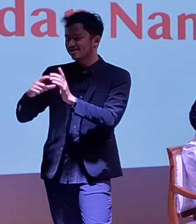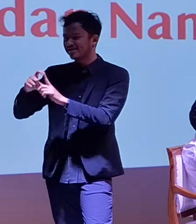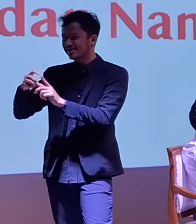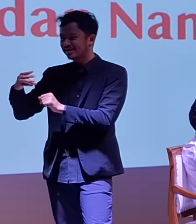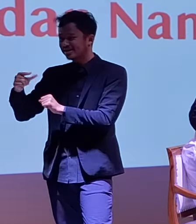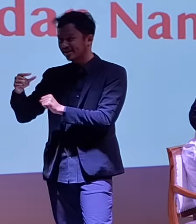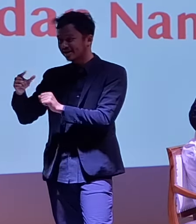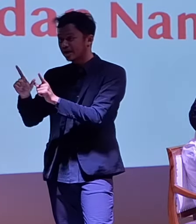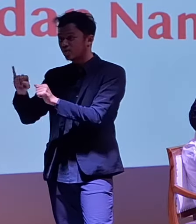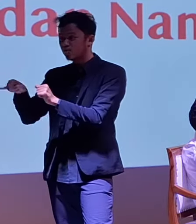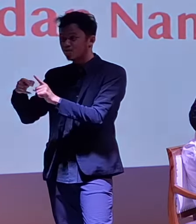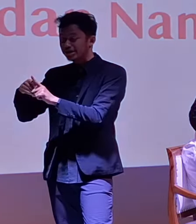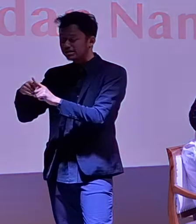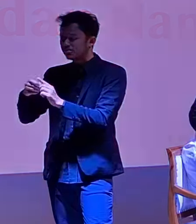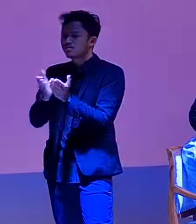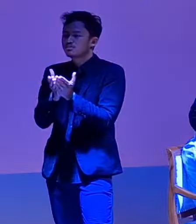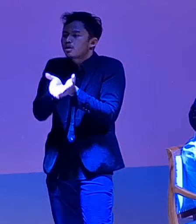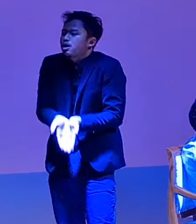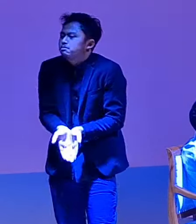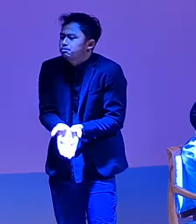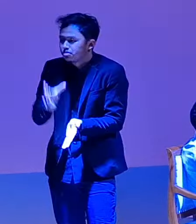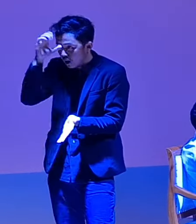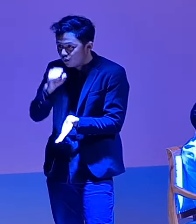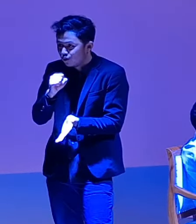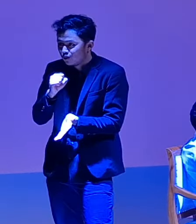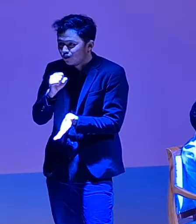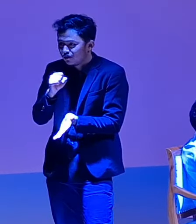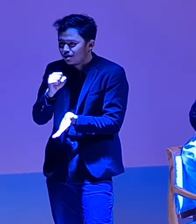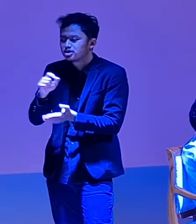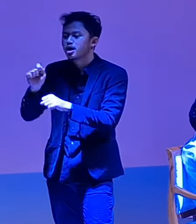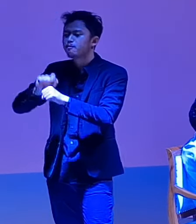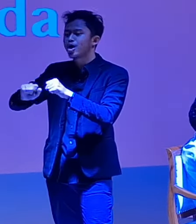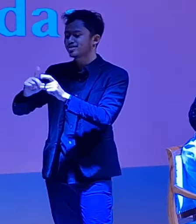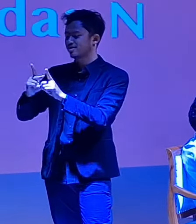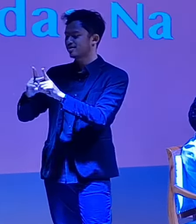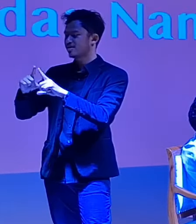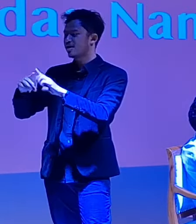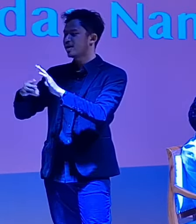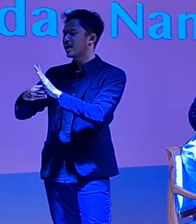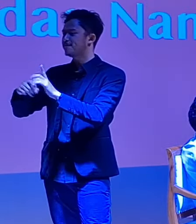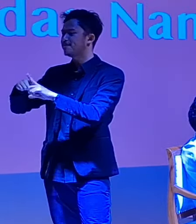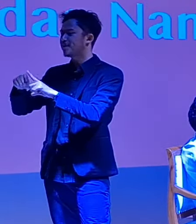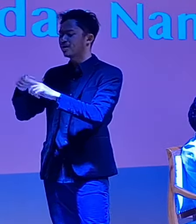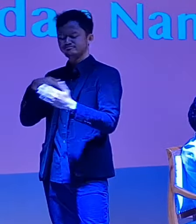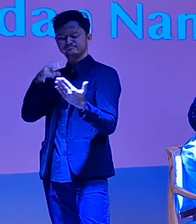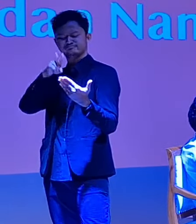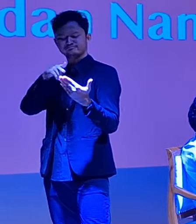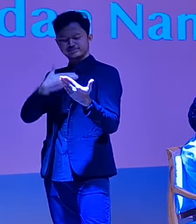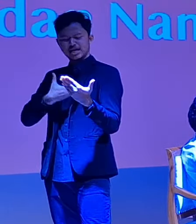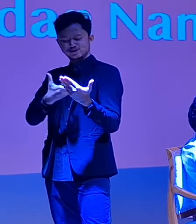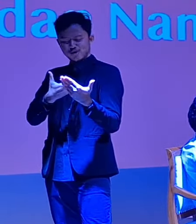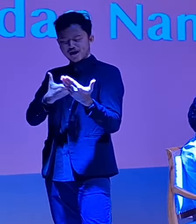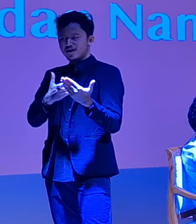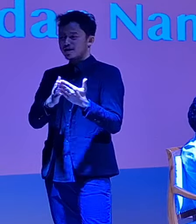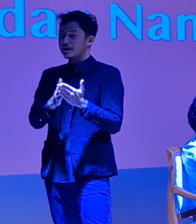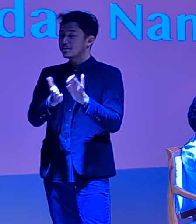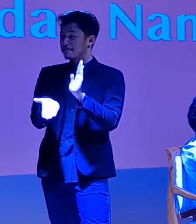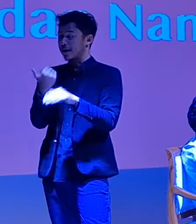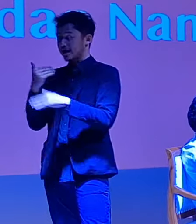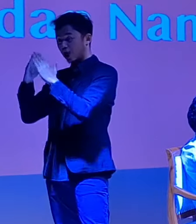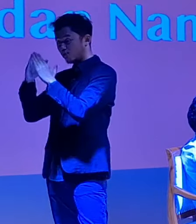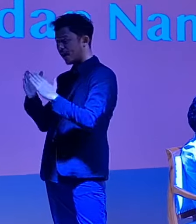Angka. Jadi di masa itu saya merasa senang sekali dengan bacaan-bacaan cerpen. Lalu di rumah juga